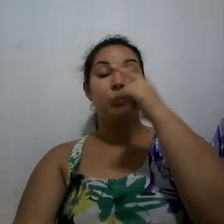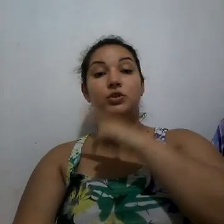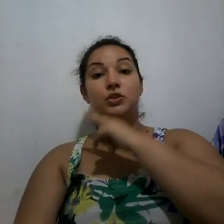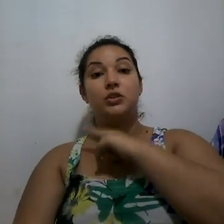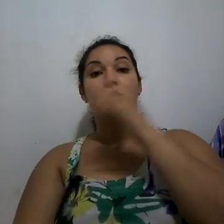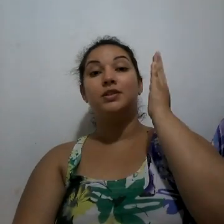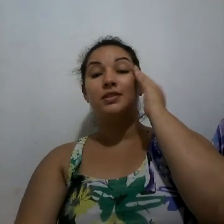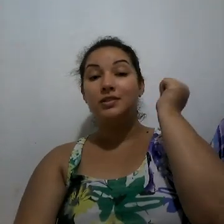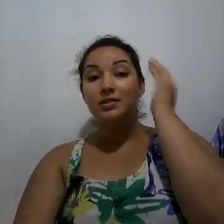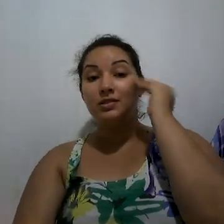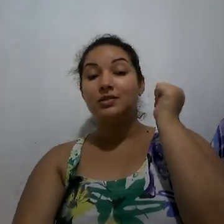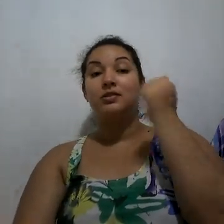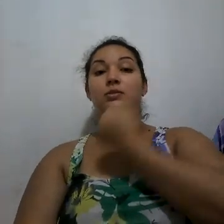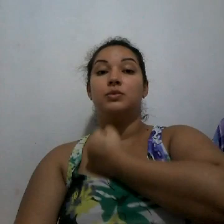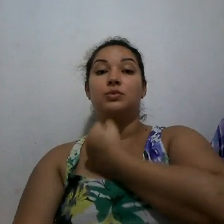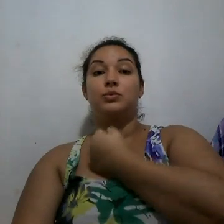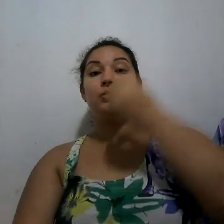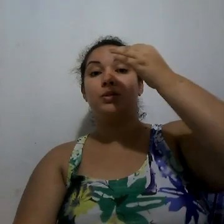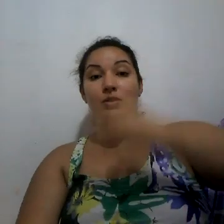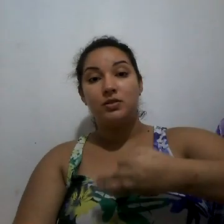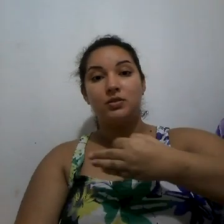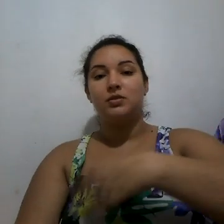saber arredondar os números de forma correta, saber